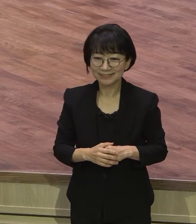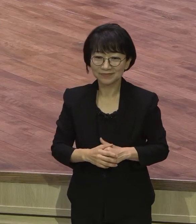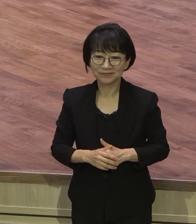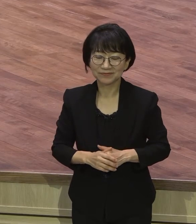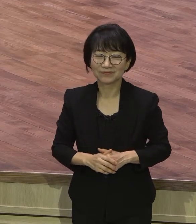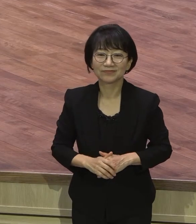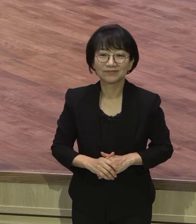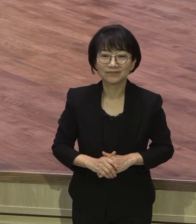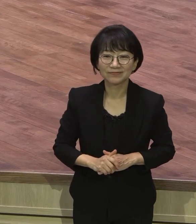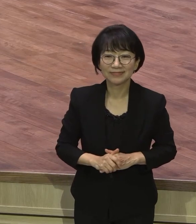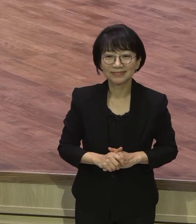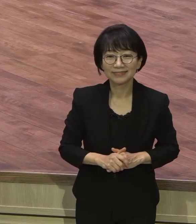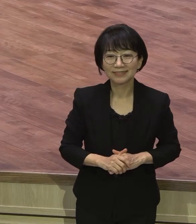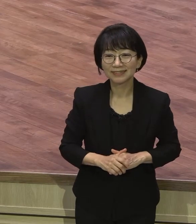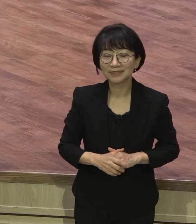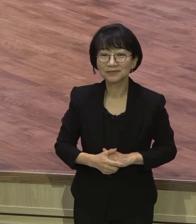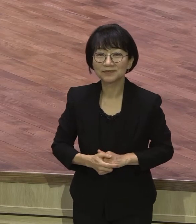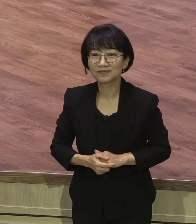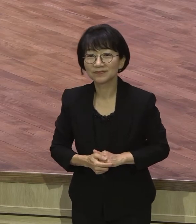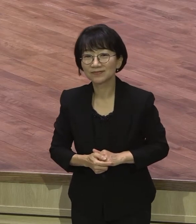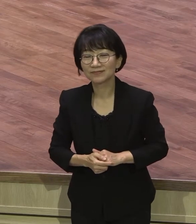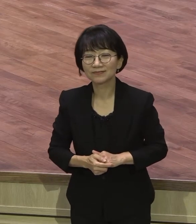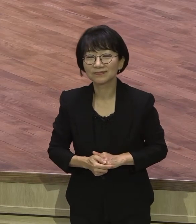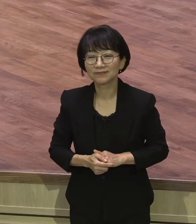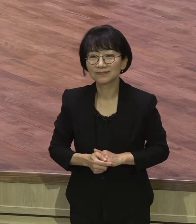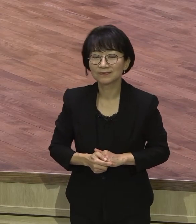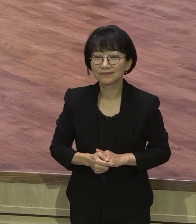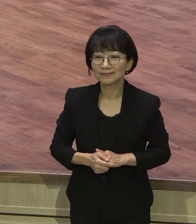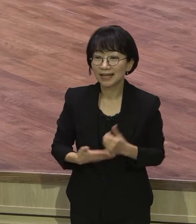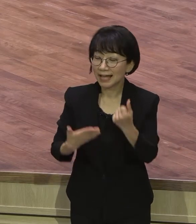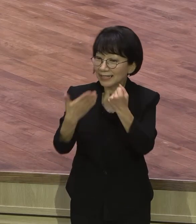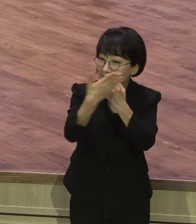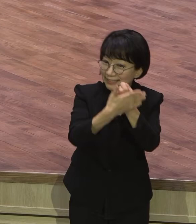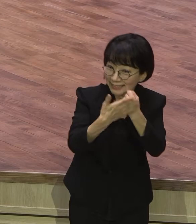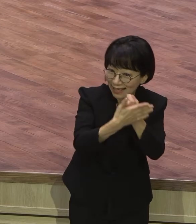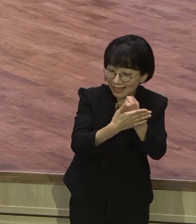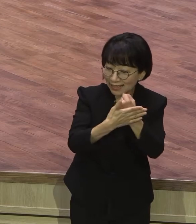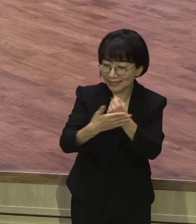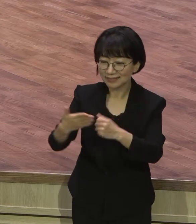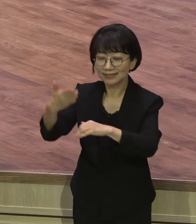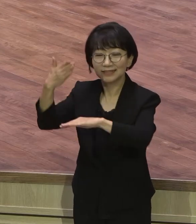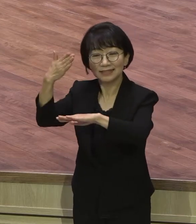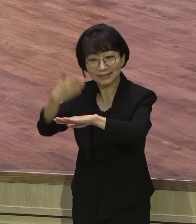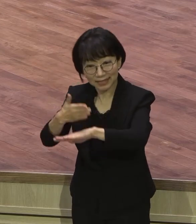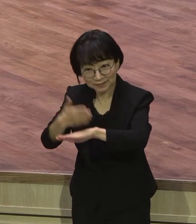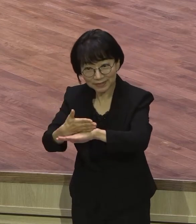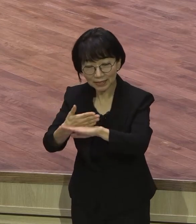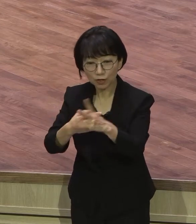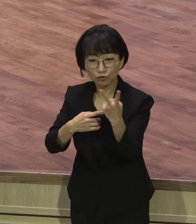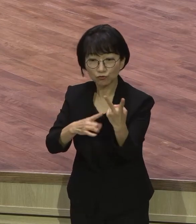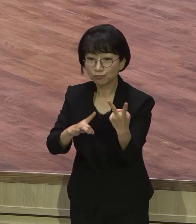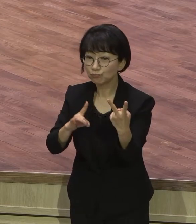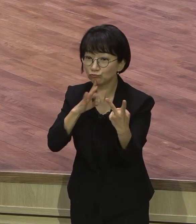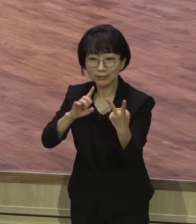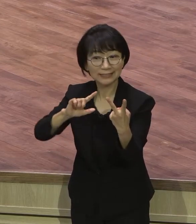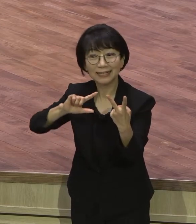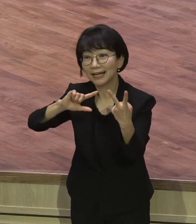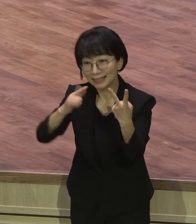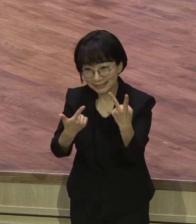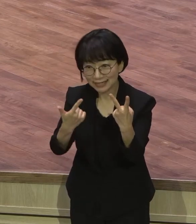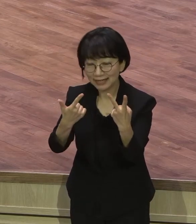시작해요. 감사하는 사람. 그리고 은혜와 감사의 모드에 한 걸음 더 나아가서 이제는 놀라운